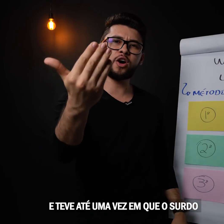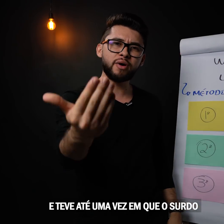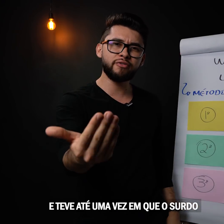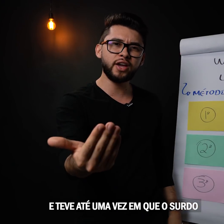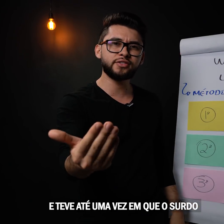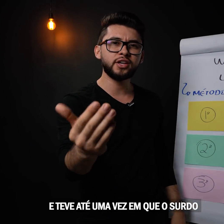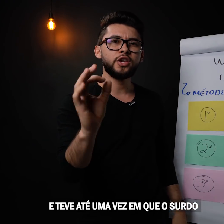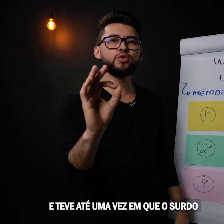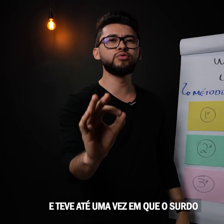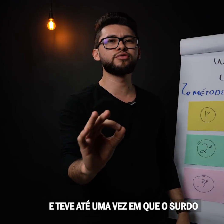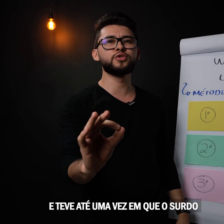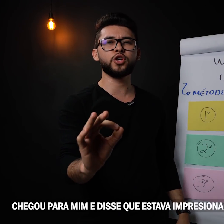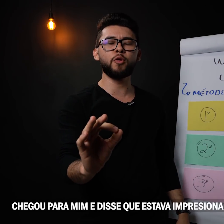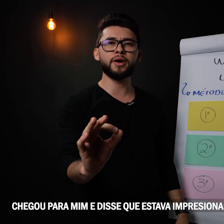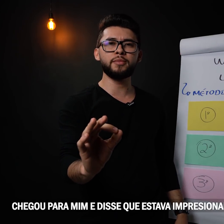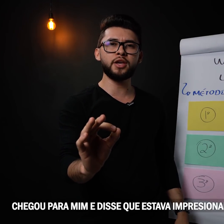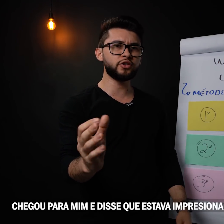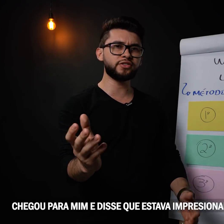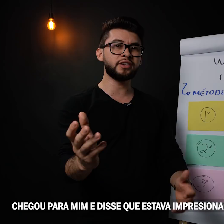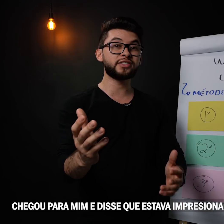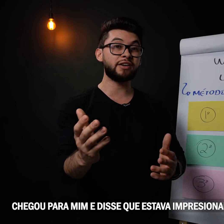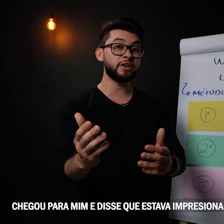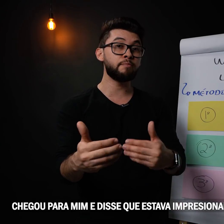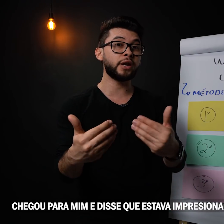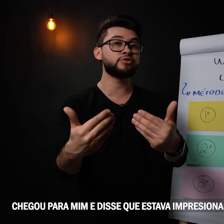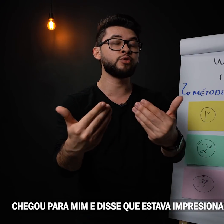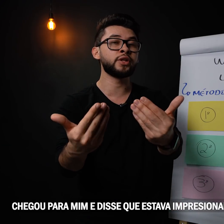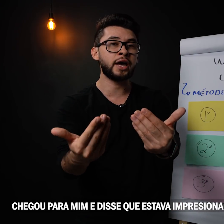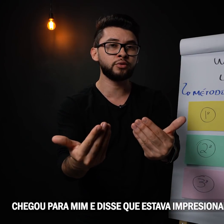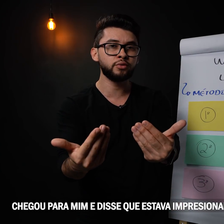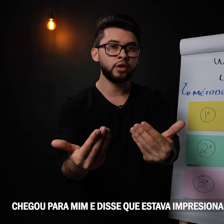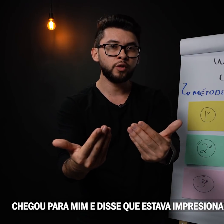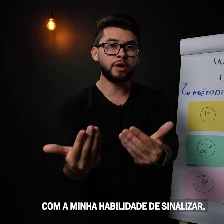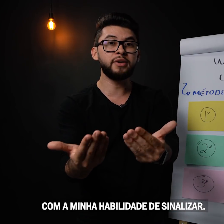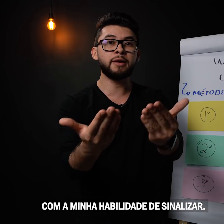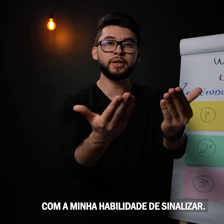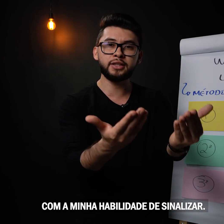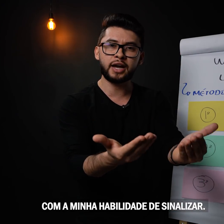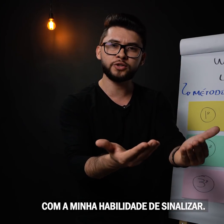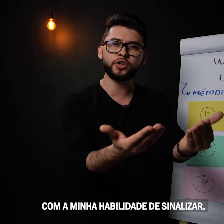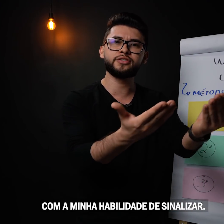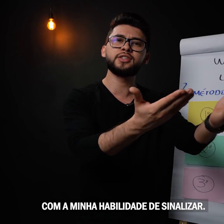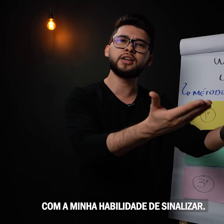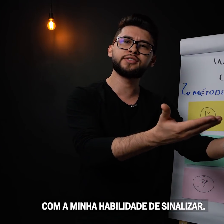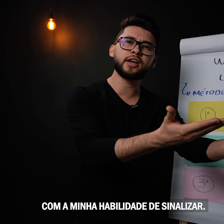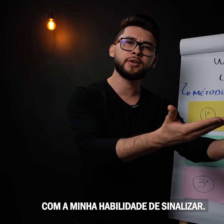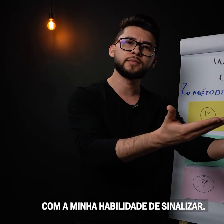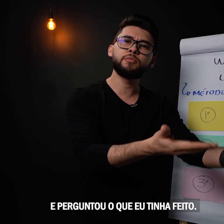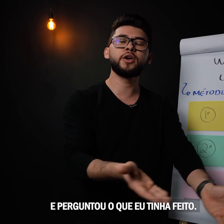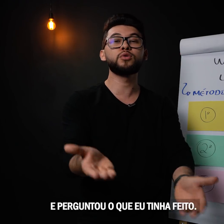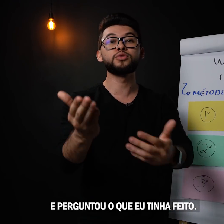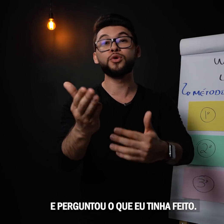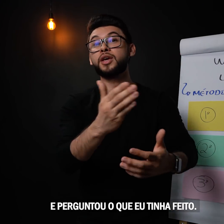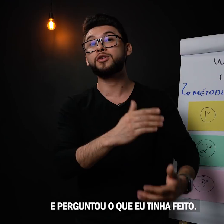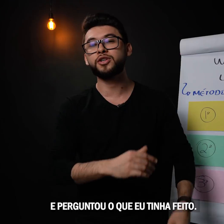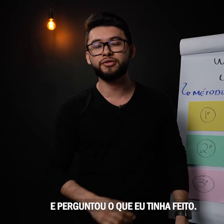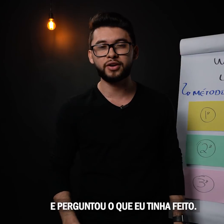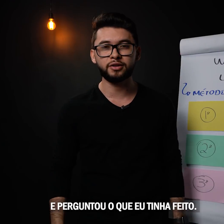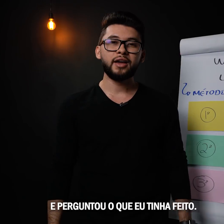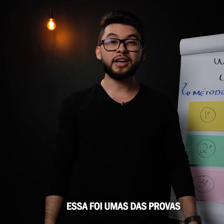uma vez em que um surdo chegou para mim e disse que estava impressionado com a minha habilidade em sinalizar e perguntou o que eu tinha feito. Essa